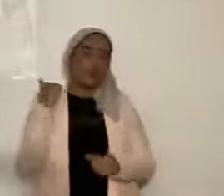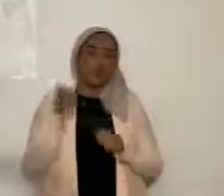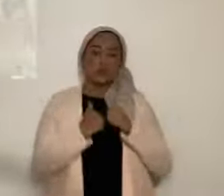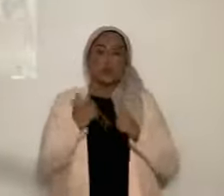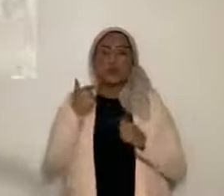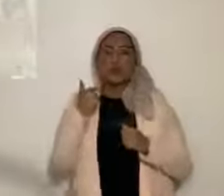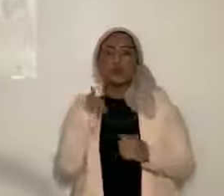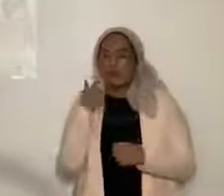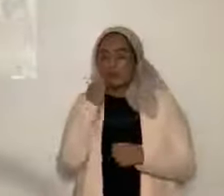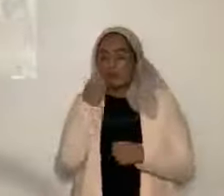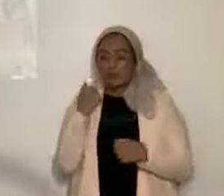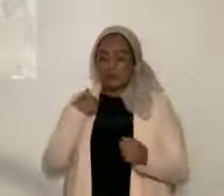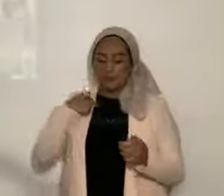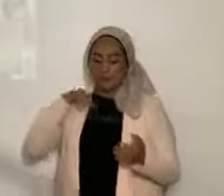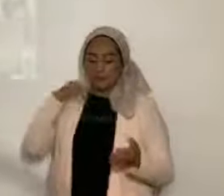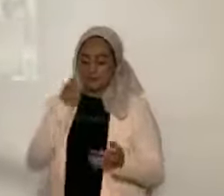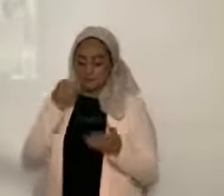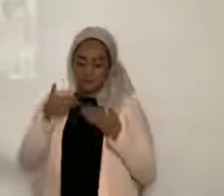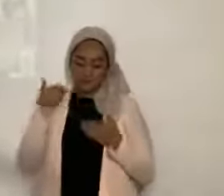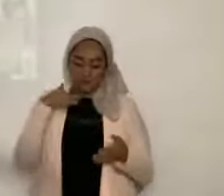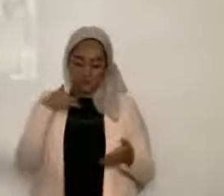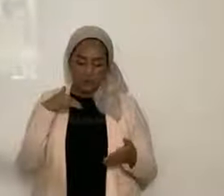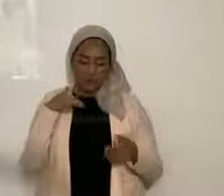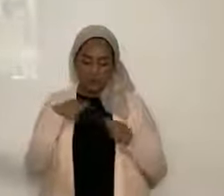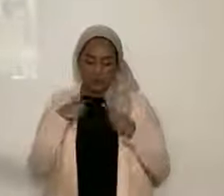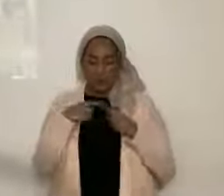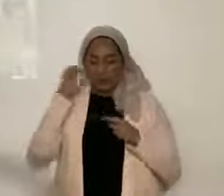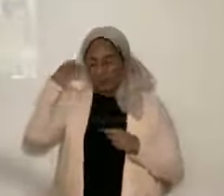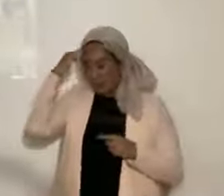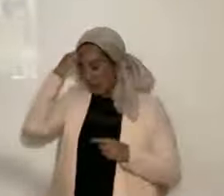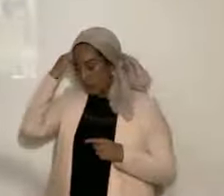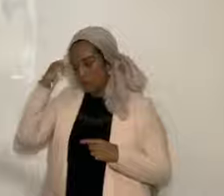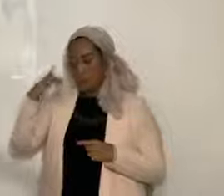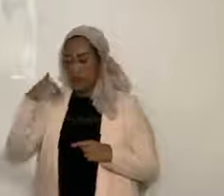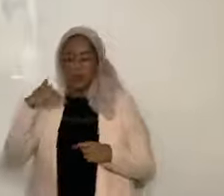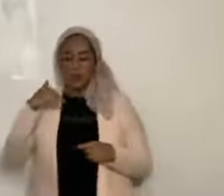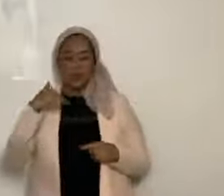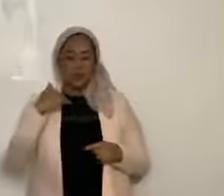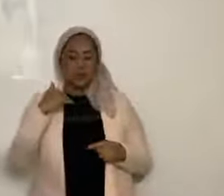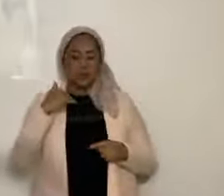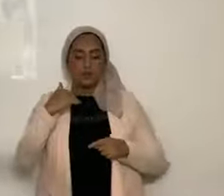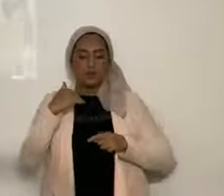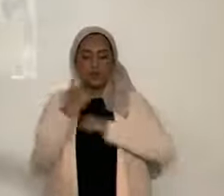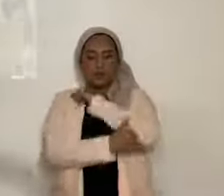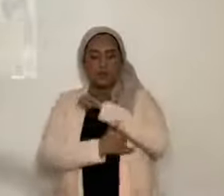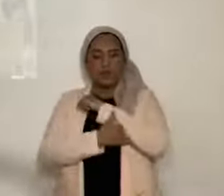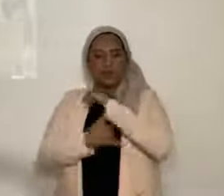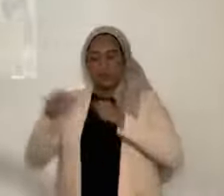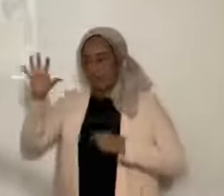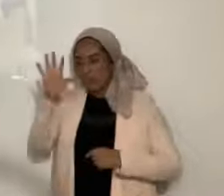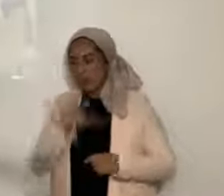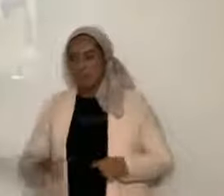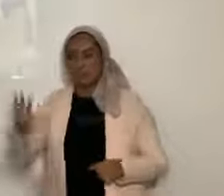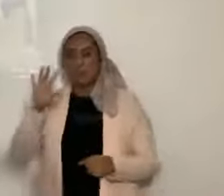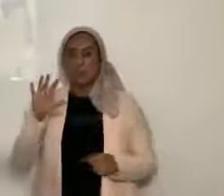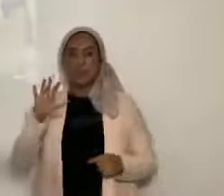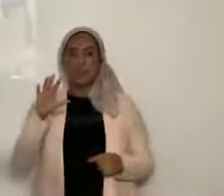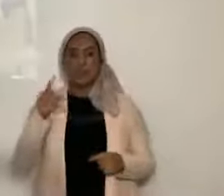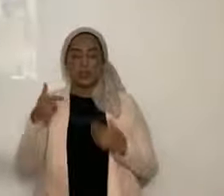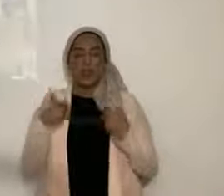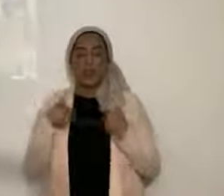miren, yo apenas me puse a estudiar de Europa, los Países Bajos, etc. Ahí, aunque